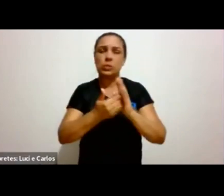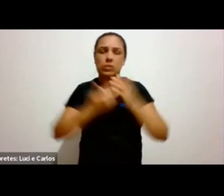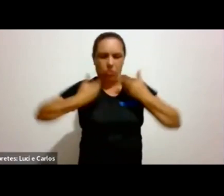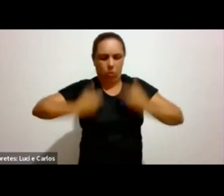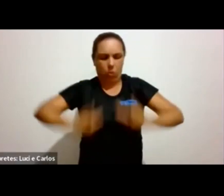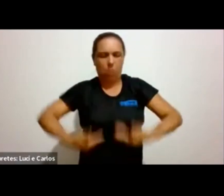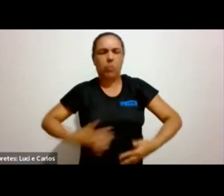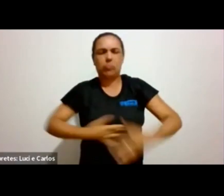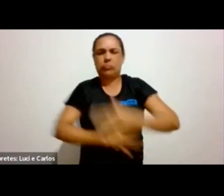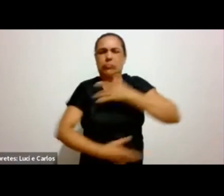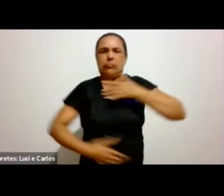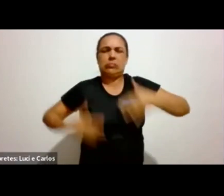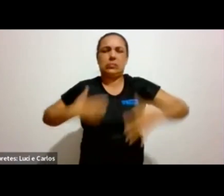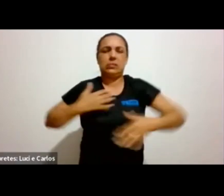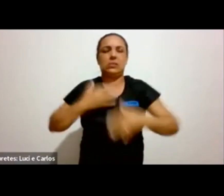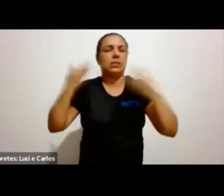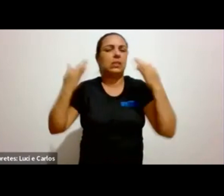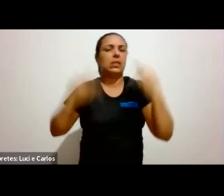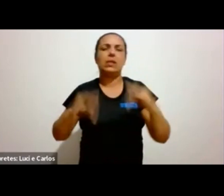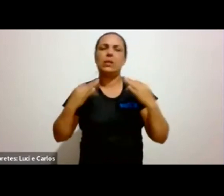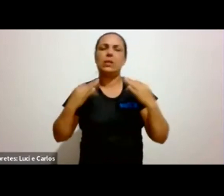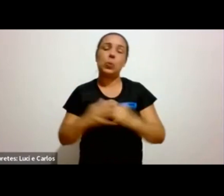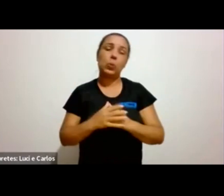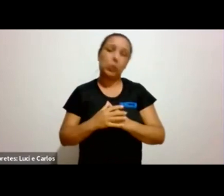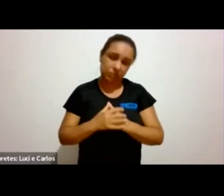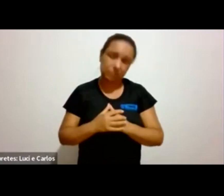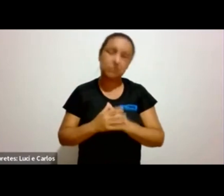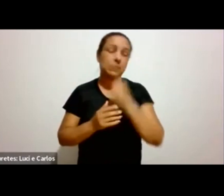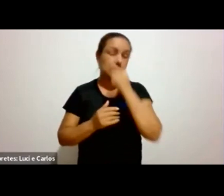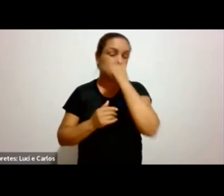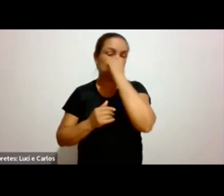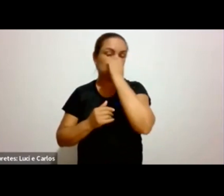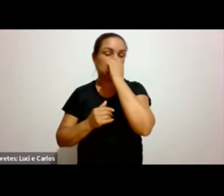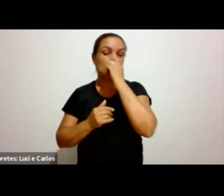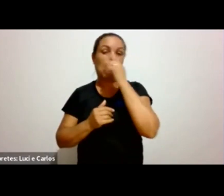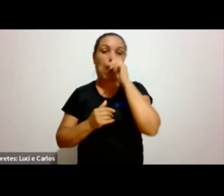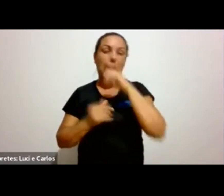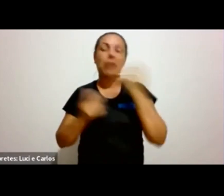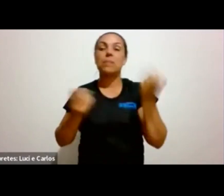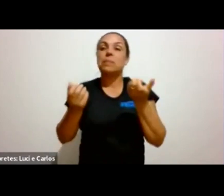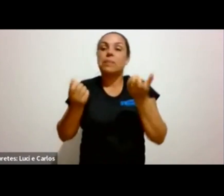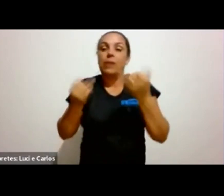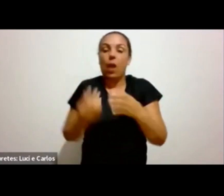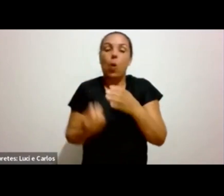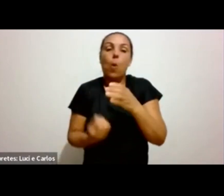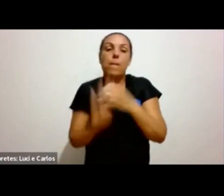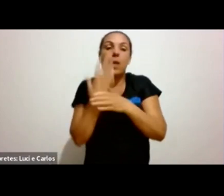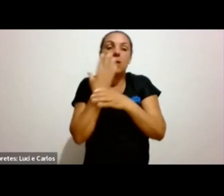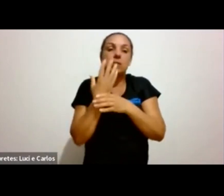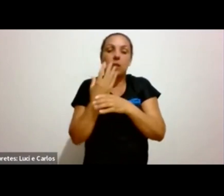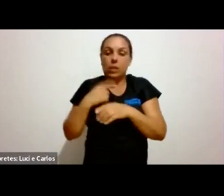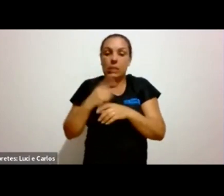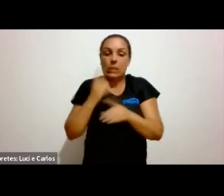Inclusive, a própria medicina alopática, ela não consegue explicar a origem da fibromialgia.